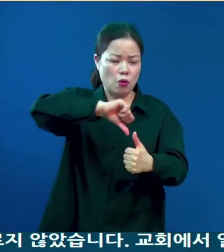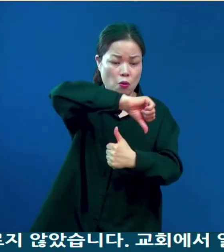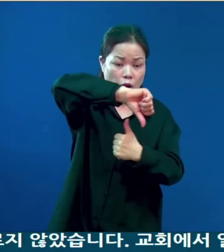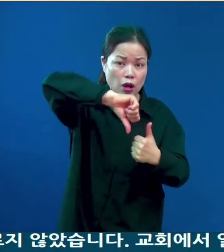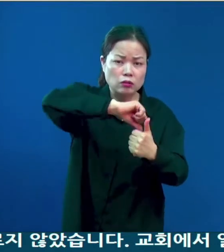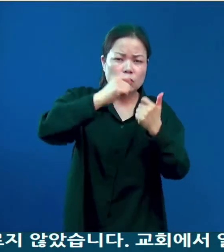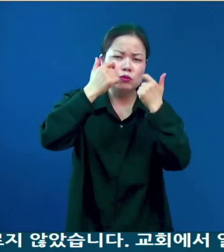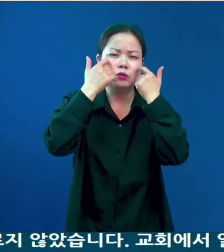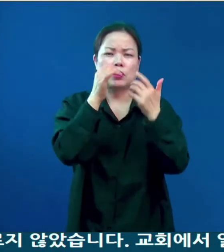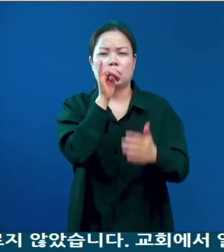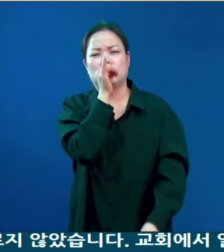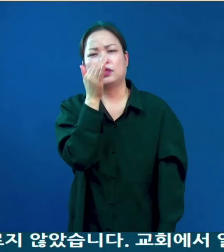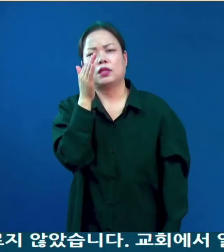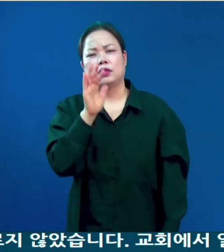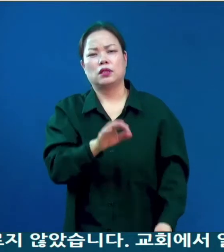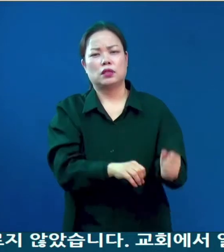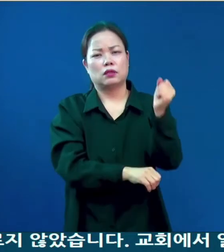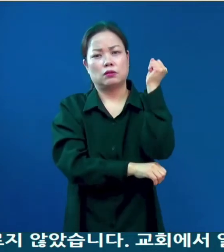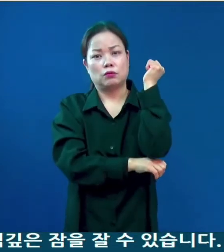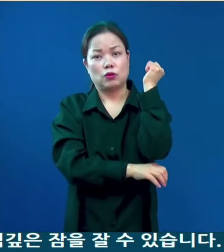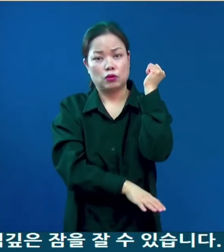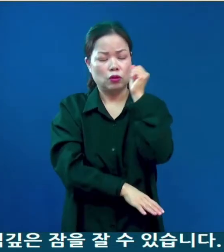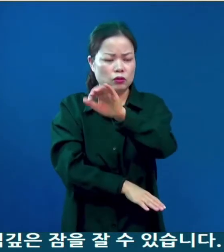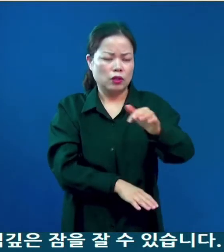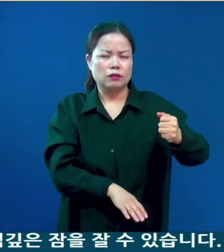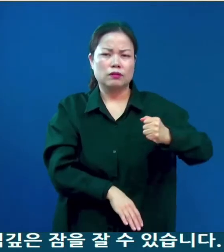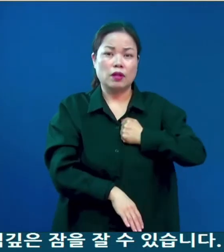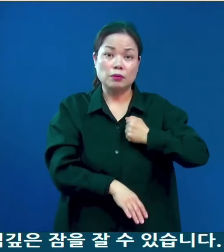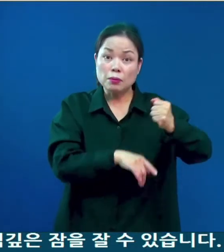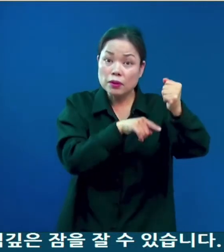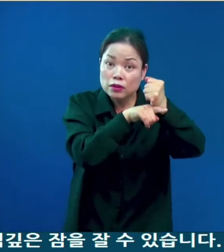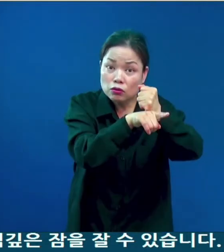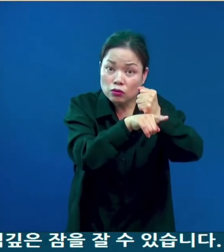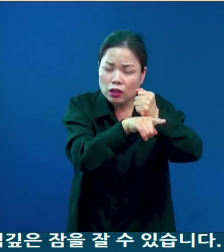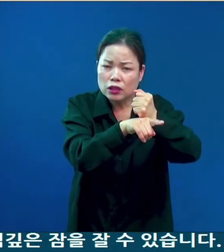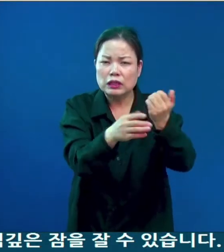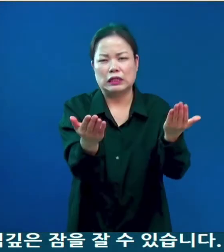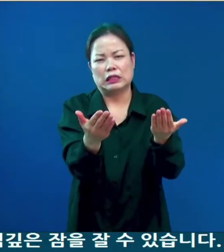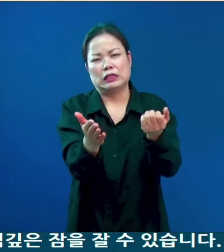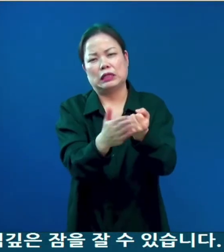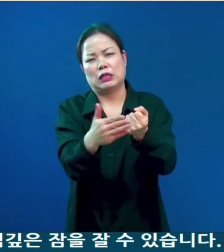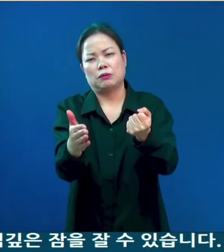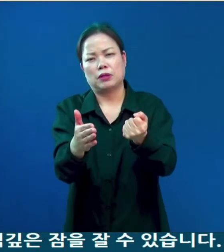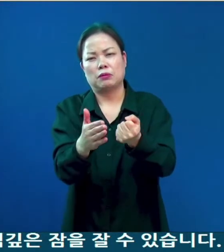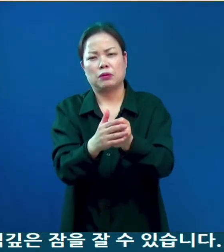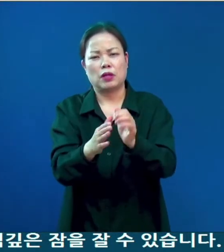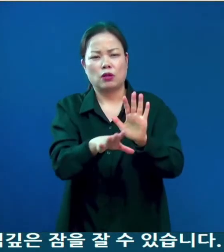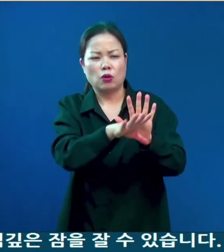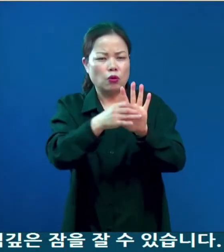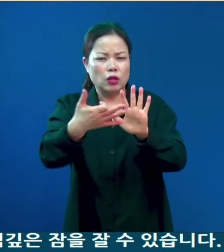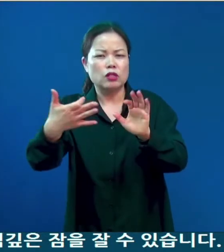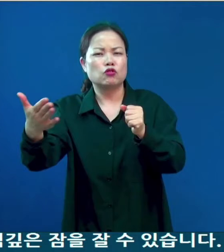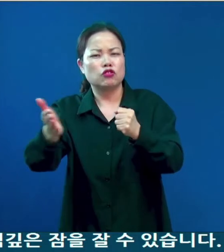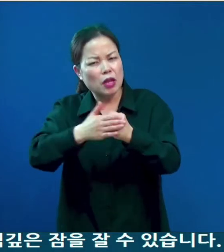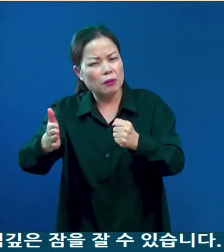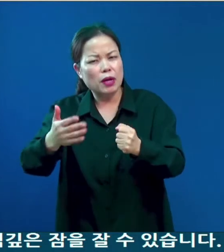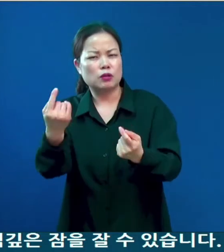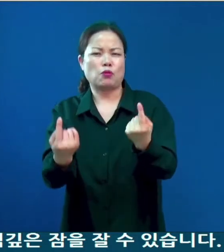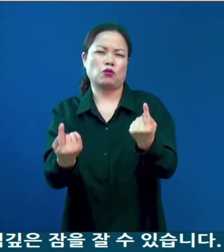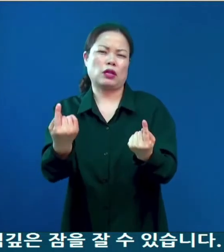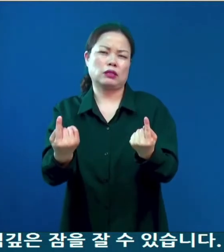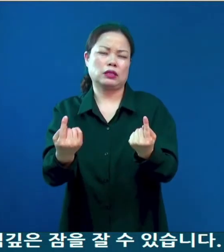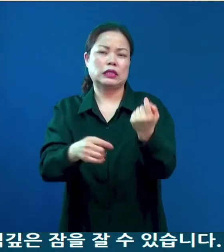영향도 분명히 있지만 근본적으로는 우리가 답답한 이유가 이런 일 때문에, 코로나19 때문에